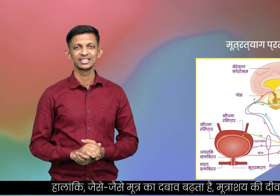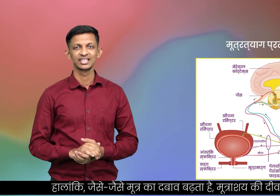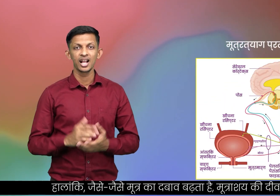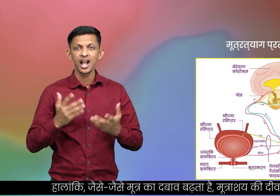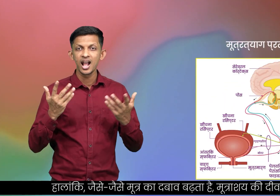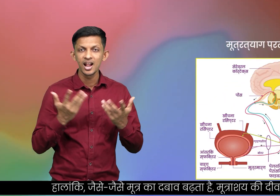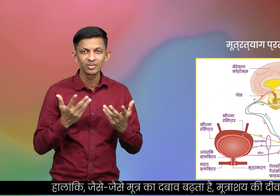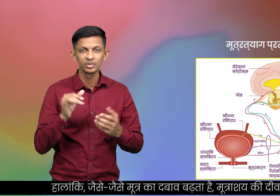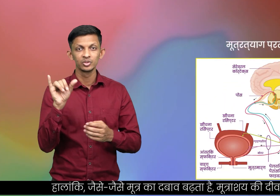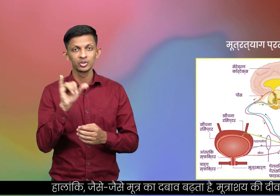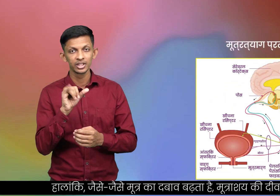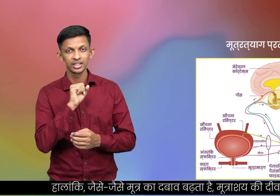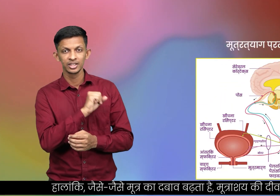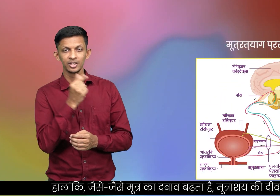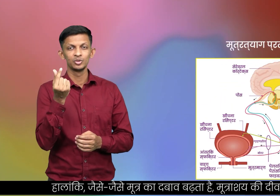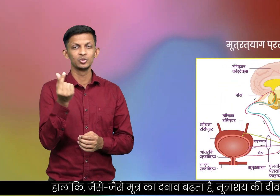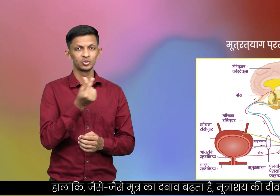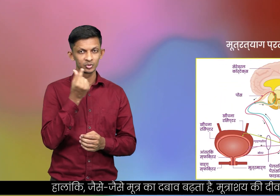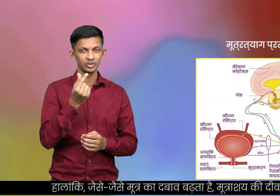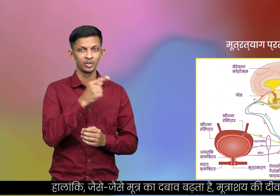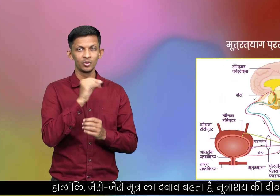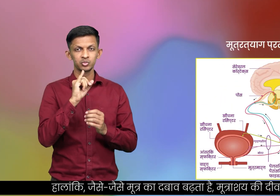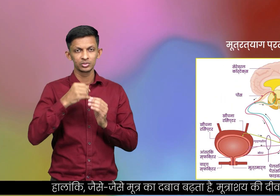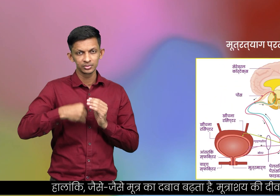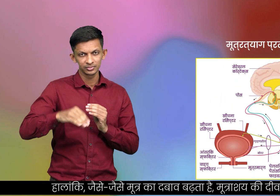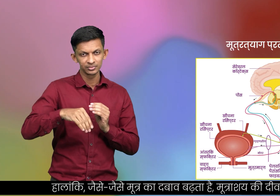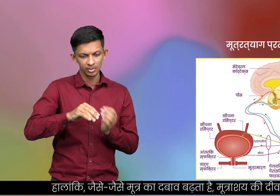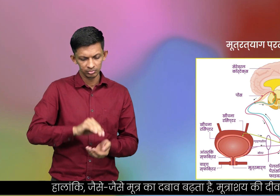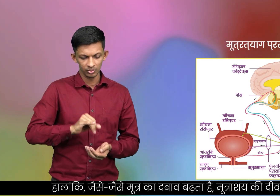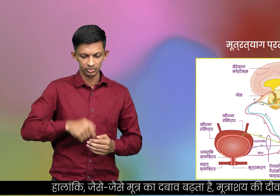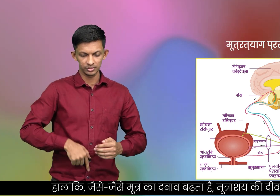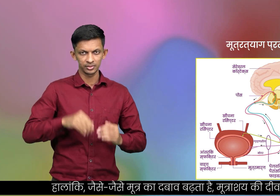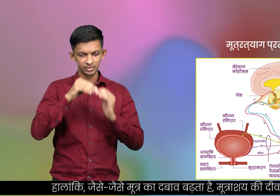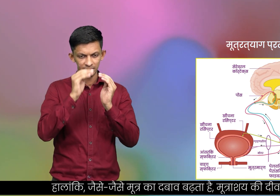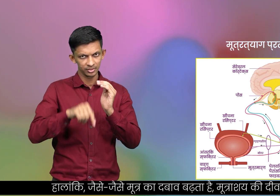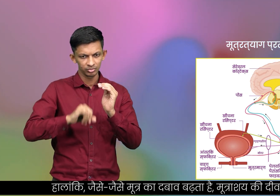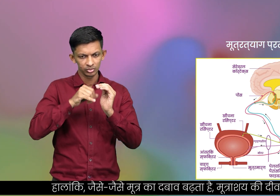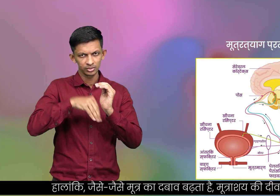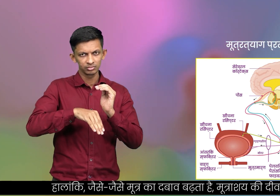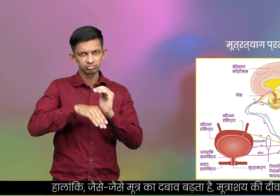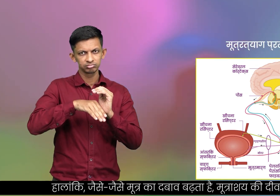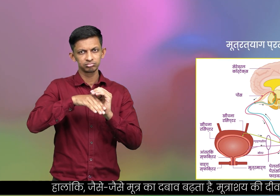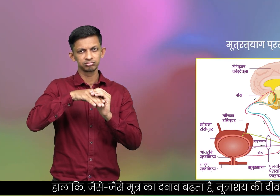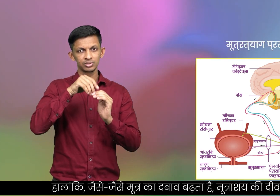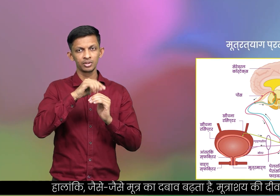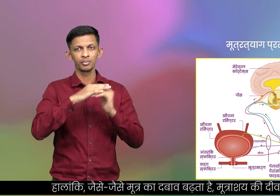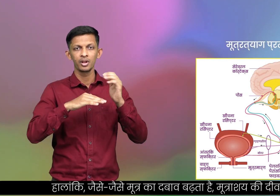हालांकि जैसे जैसे मूत्र का दबाव बढ़ता है, मूत्राशय की दीवारें